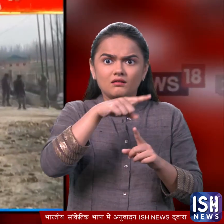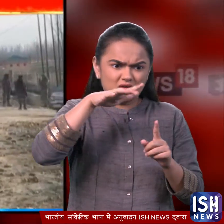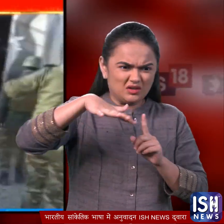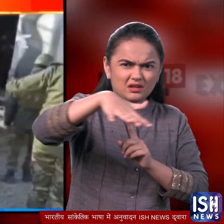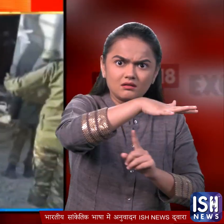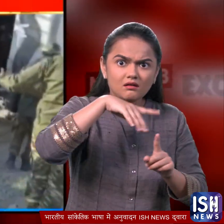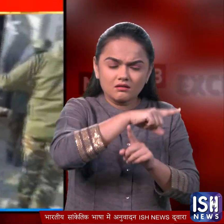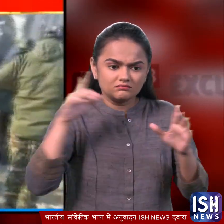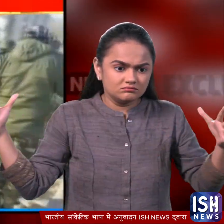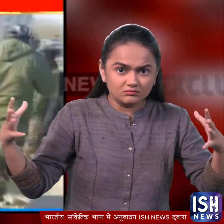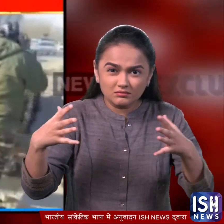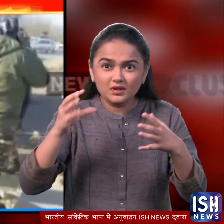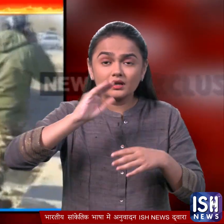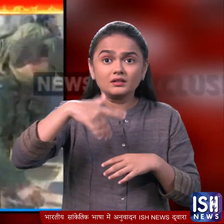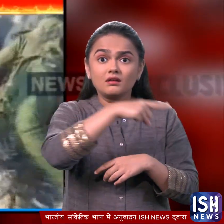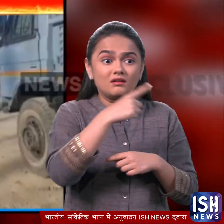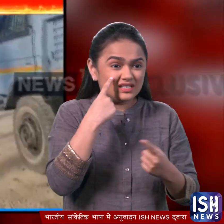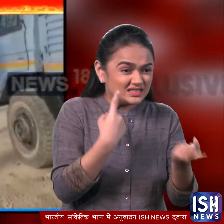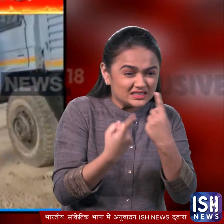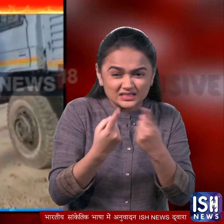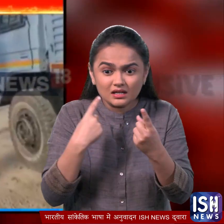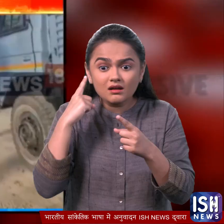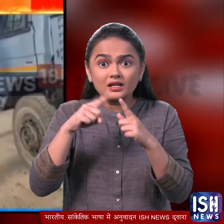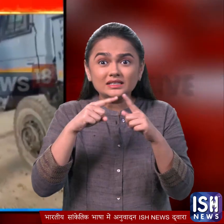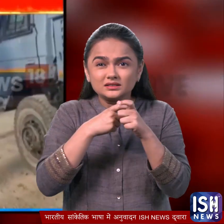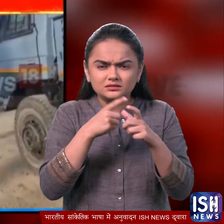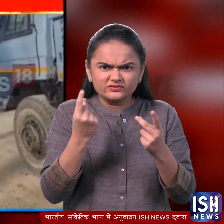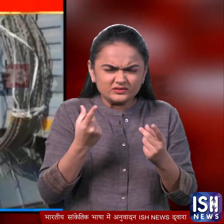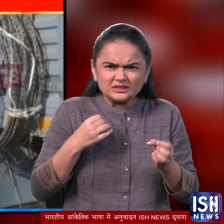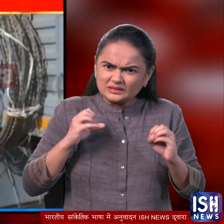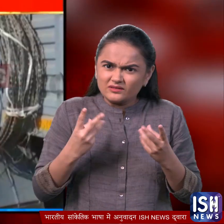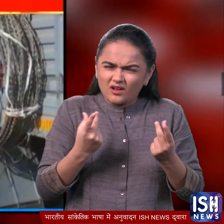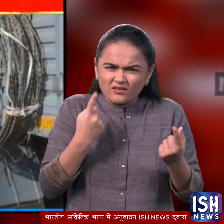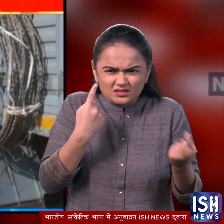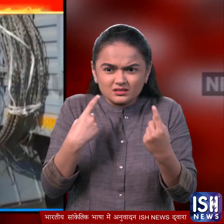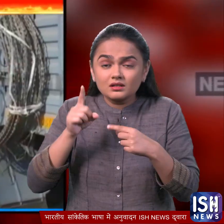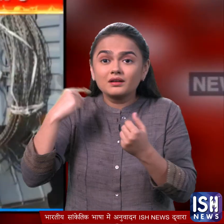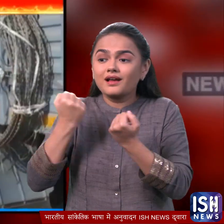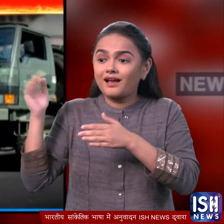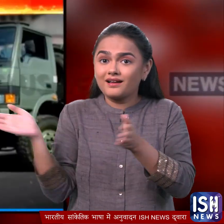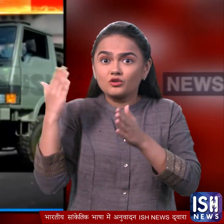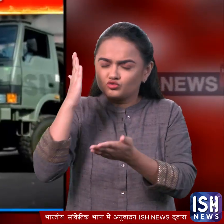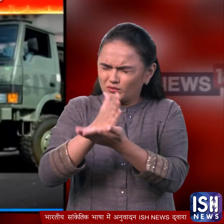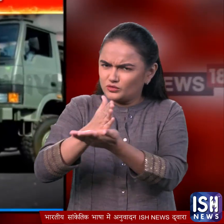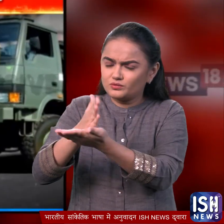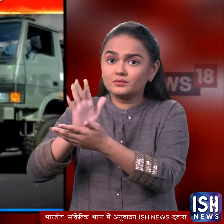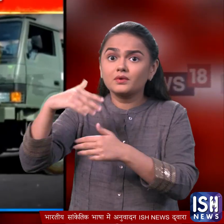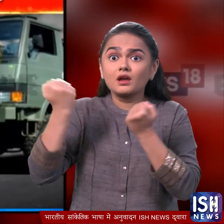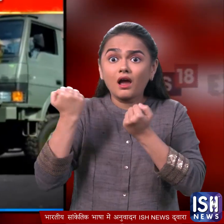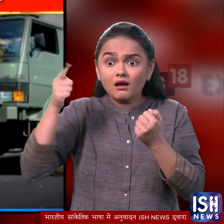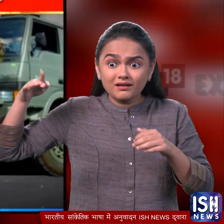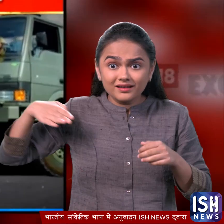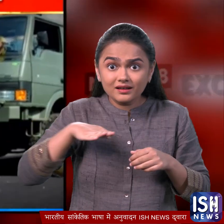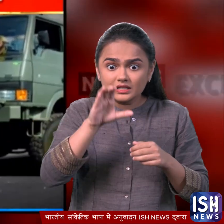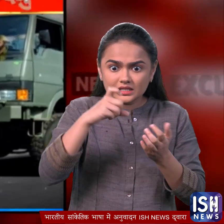इलाके को घेर लिया और फरार आतंकियों की तलाश तेज कर दी। साथ ही कुछ देर के लिए उस इलाके की एक सड़क पर ट्रैफिक को भी रोक दिया गया। बताया गया कि कार से